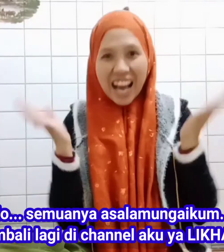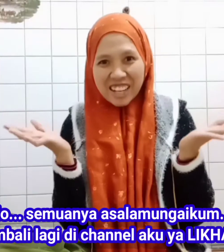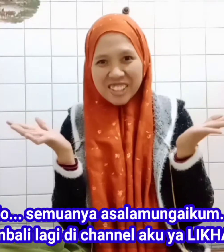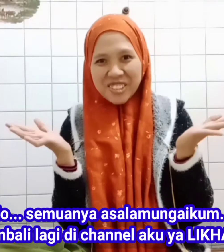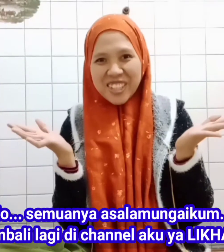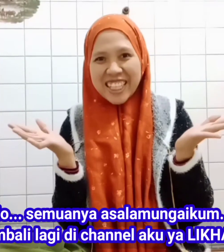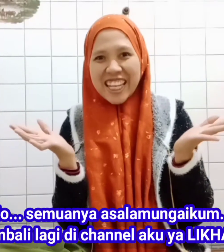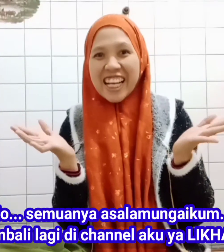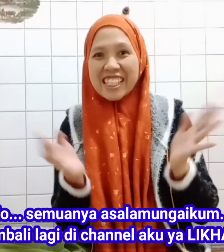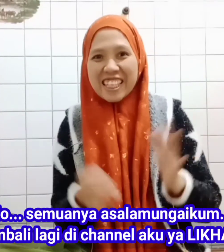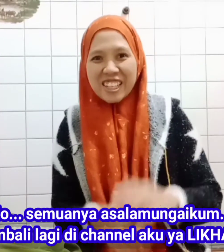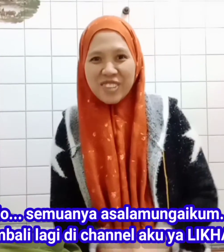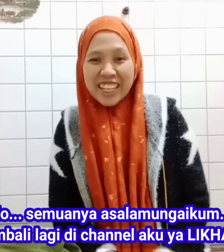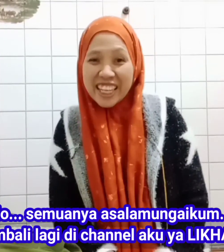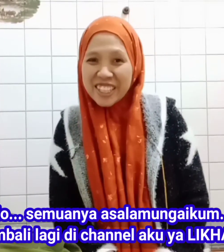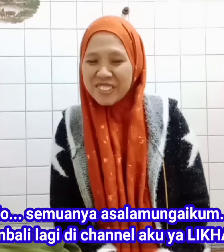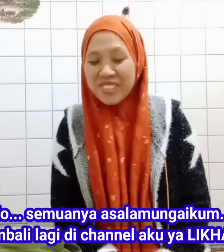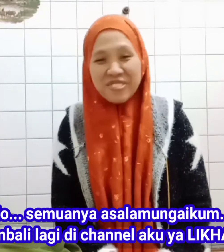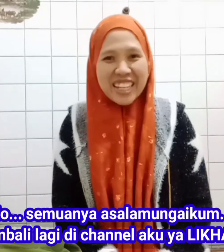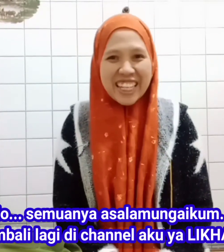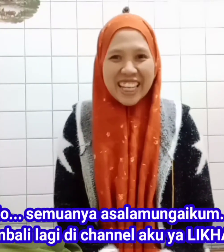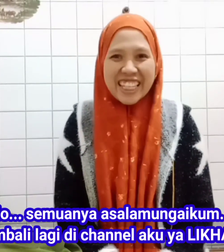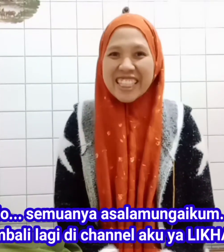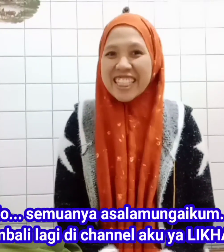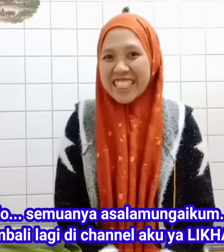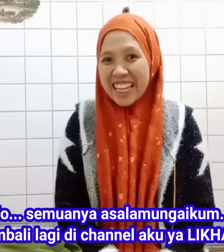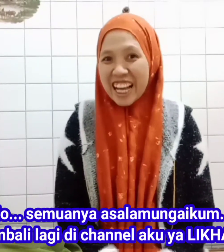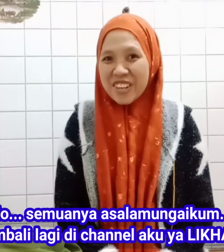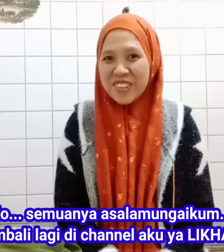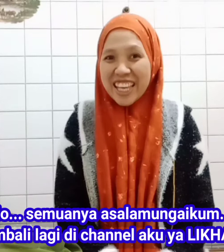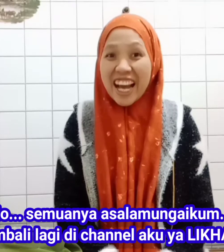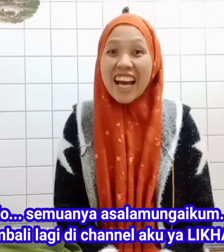ketinggalan. Halo semuanya, assalamualaikum. Kembali lagi di channel aku ya, di